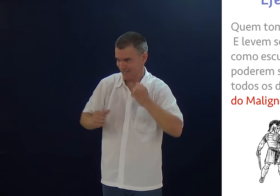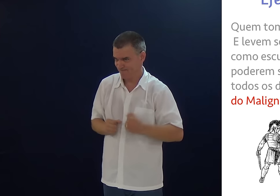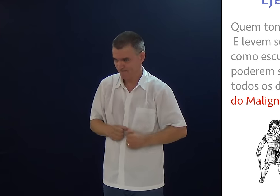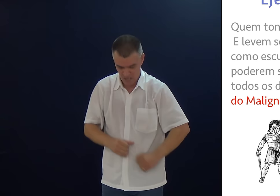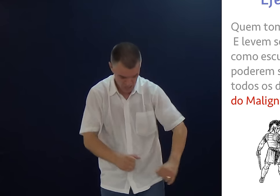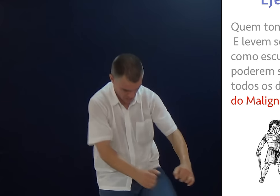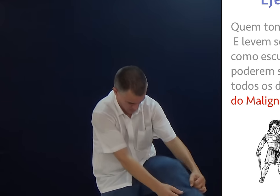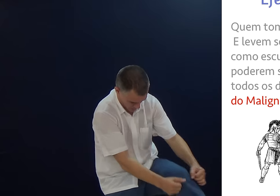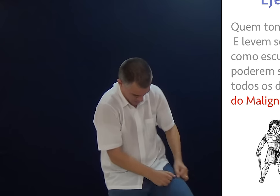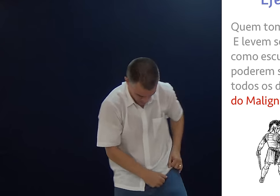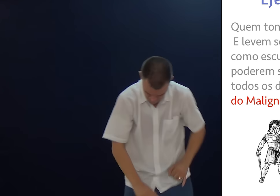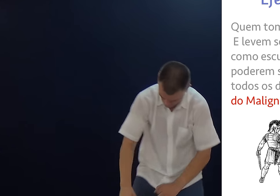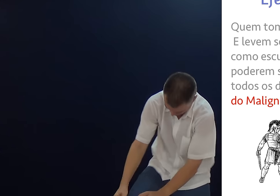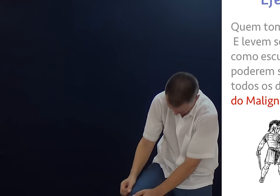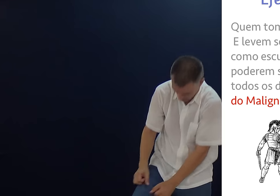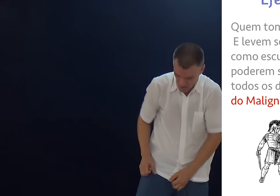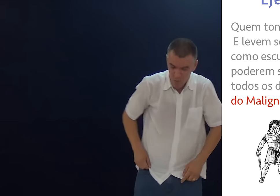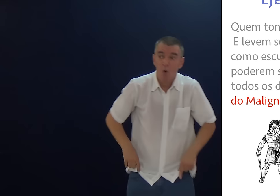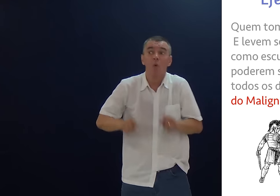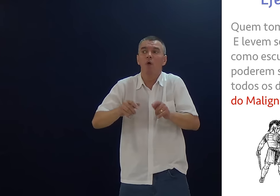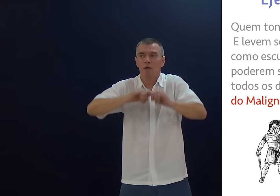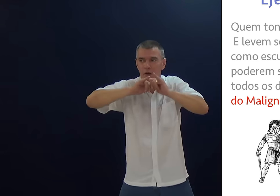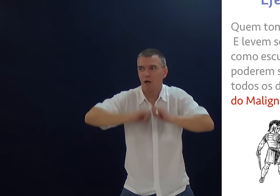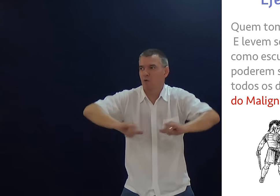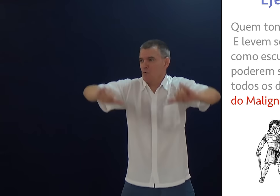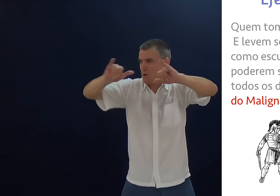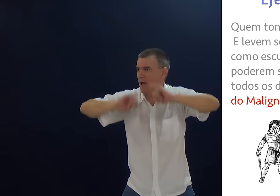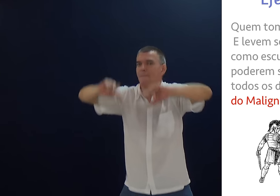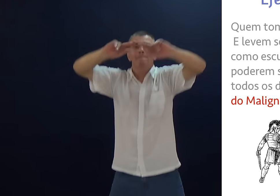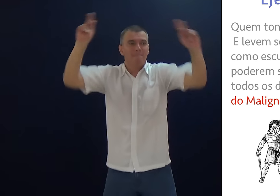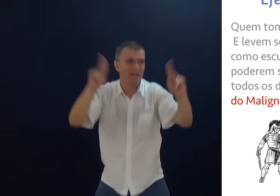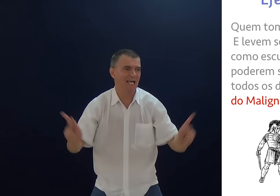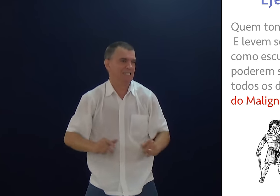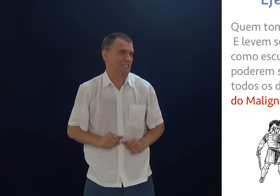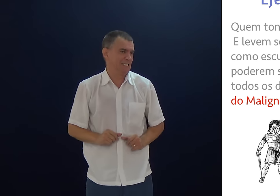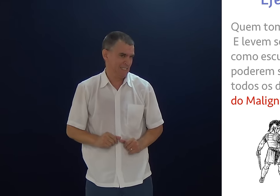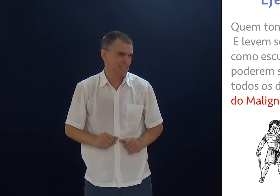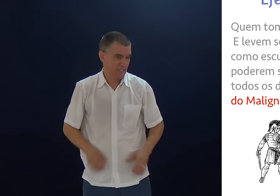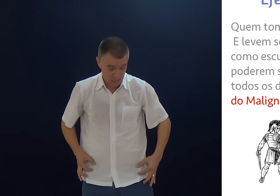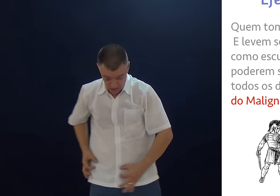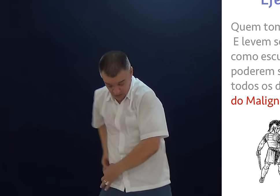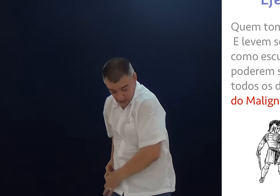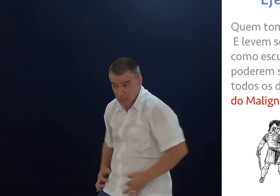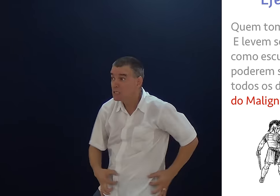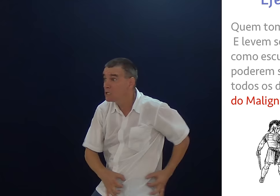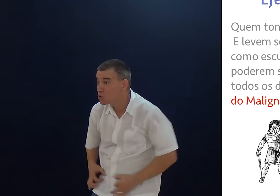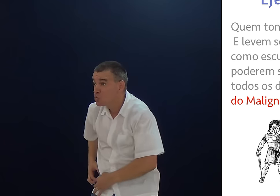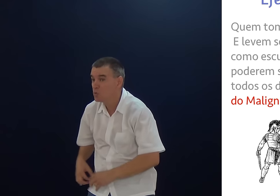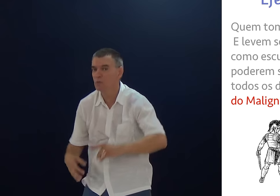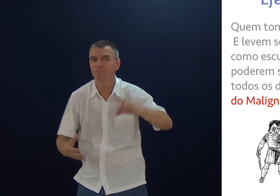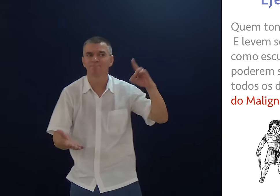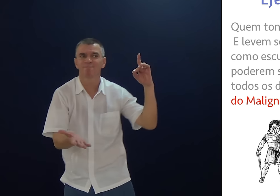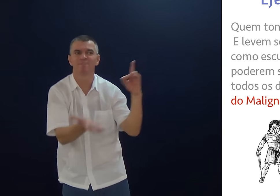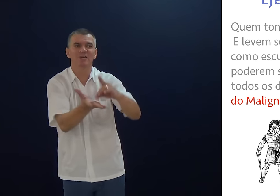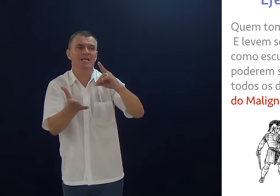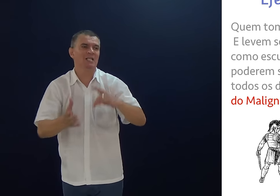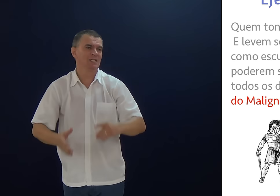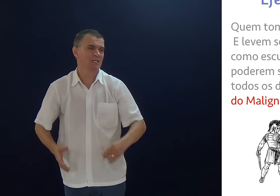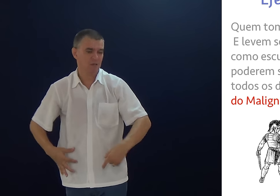essa coraça aqui essa essa essa bota esse calçado esse cinto da